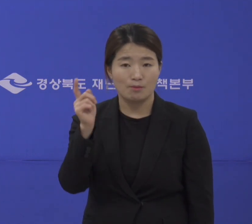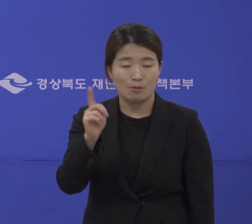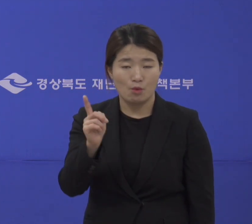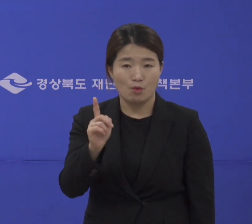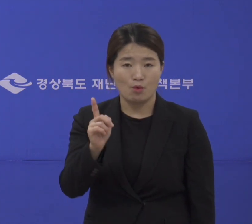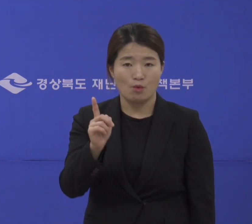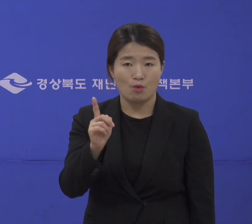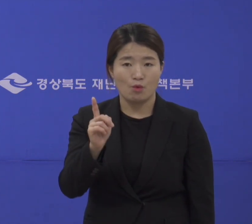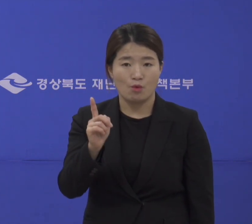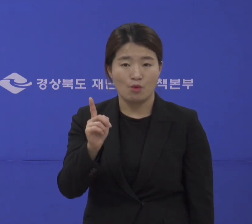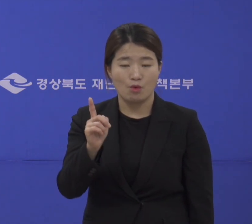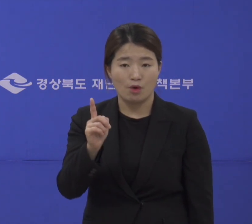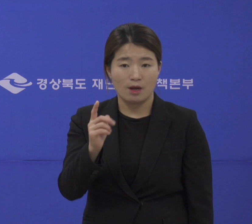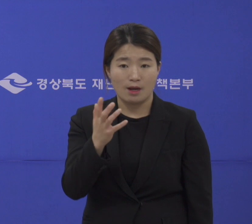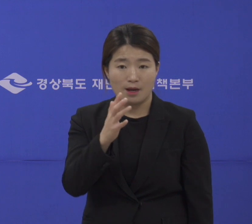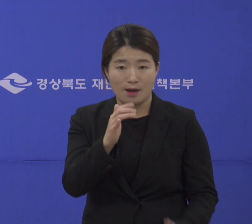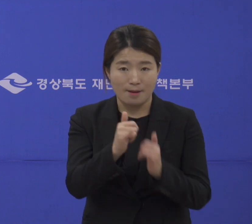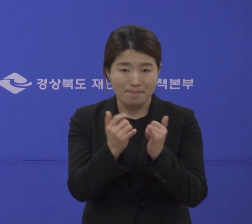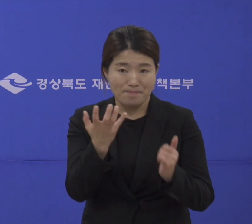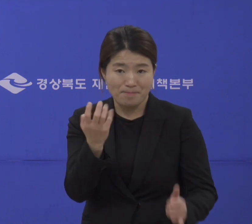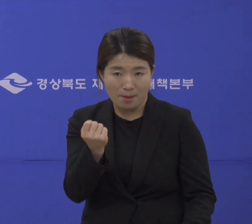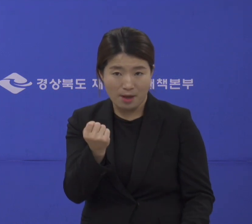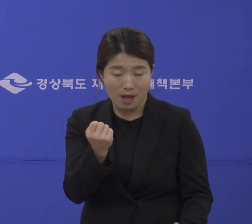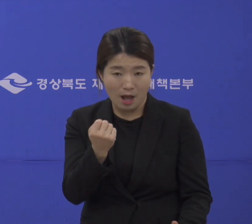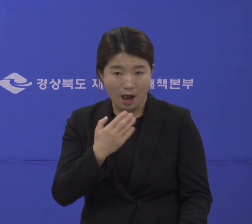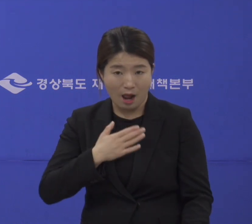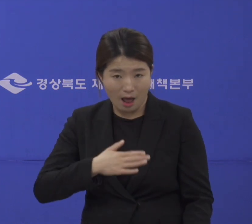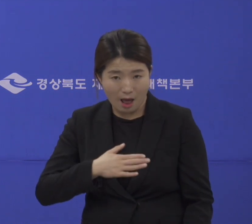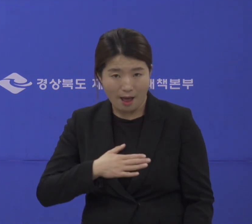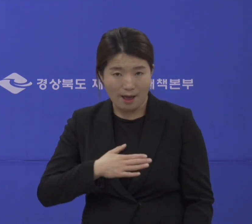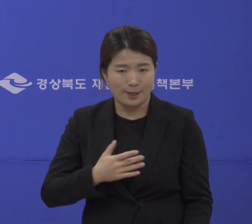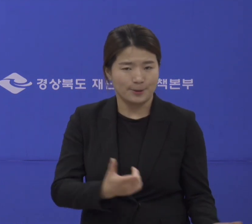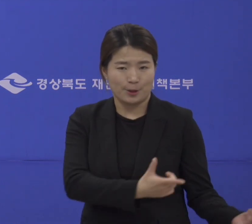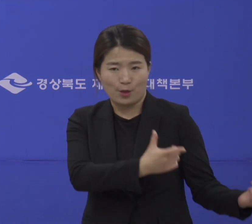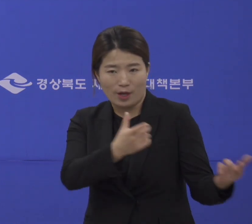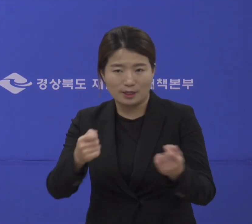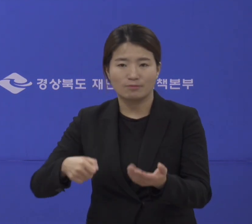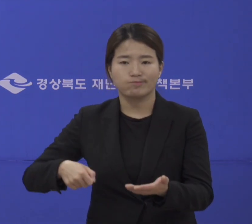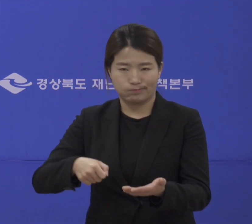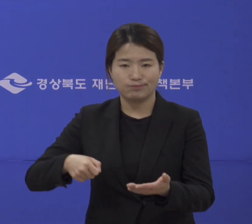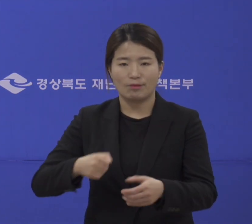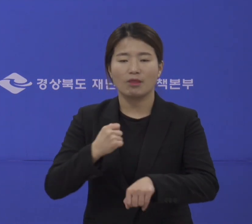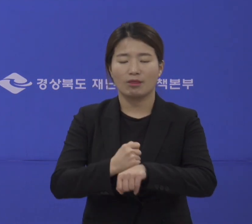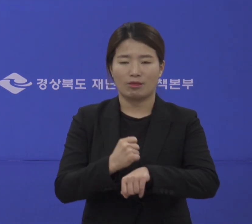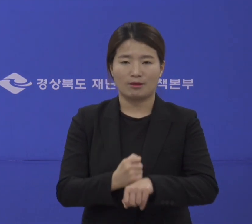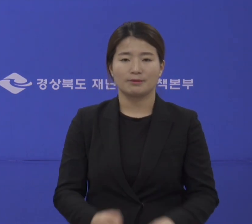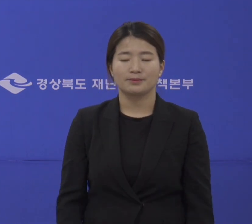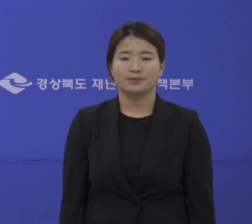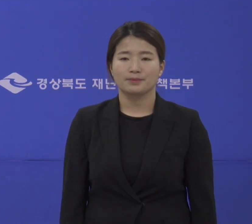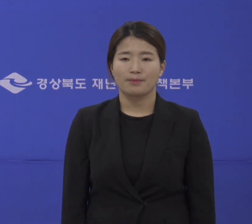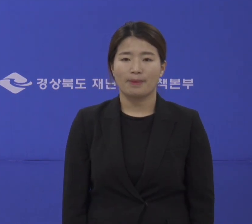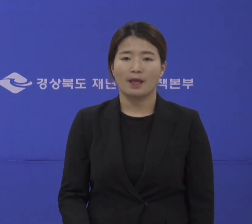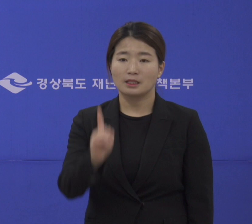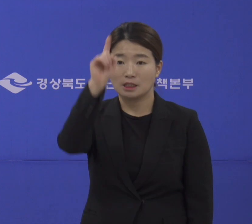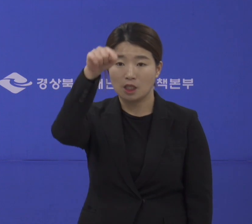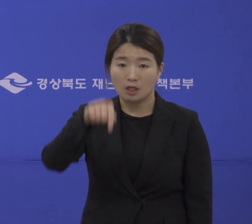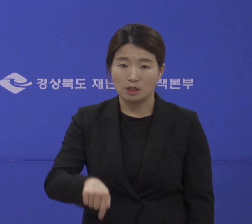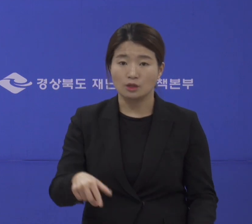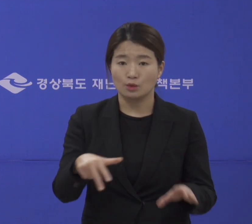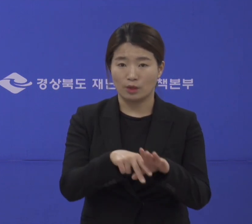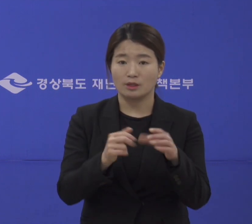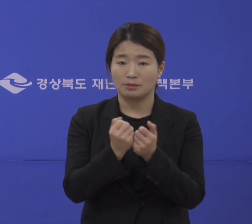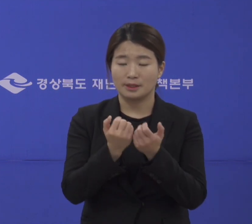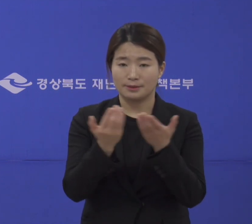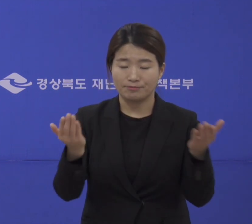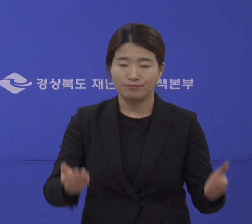대로 나타나는 대로 오늘 일제 방역을 하도록 하겠습니다. 신천지에 대해서 좀 더